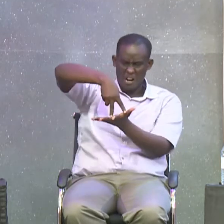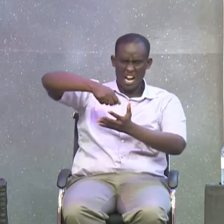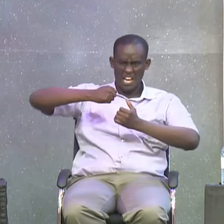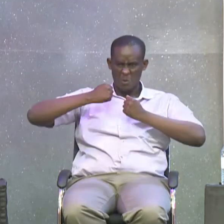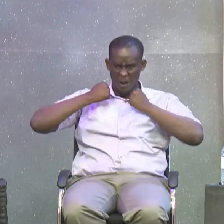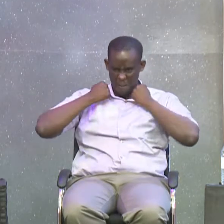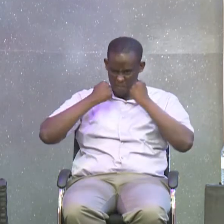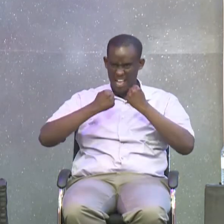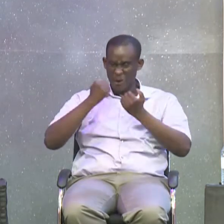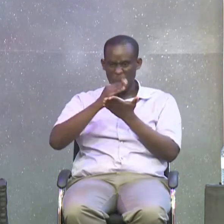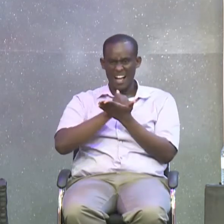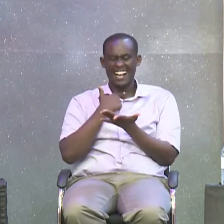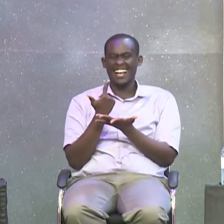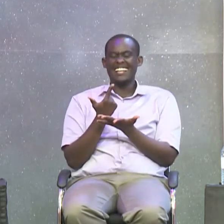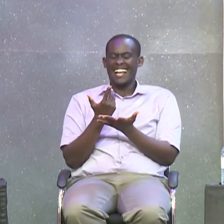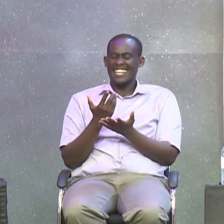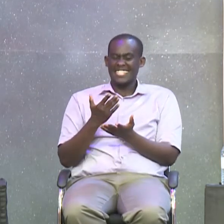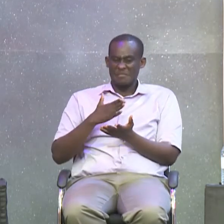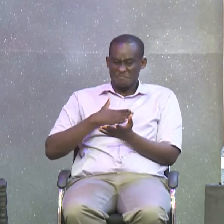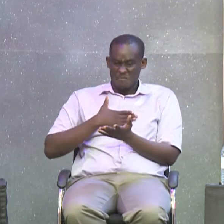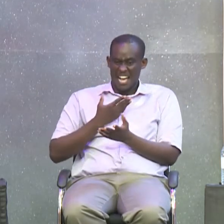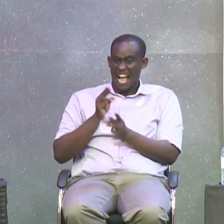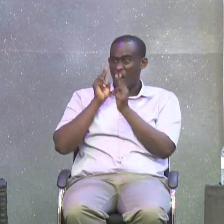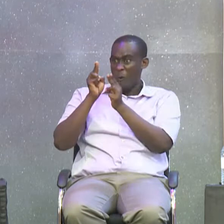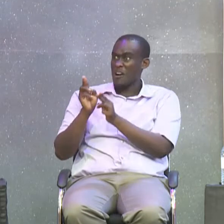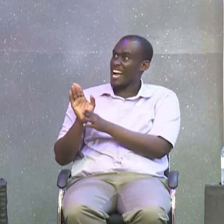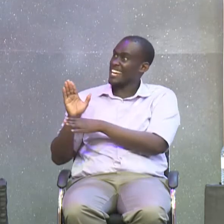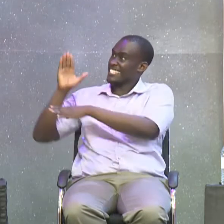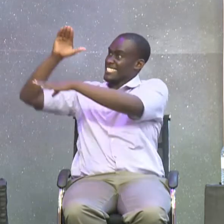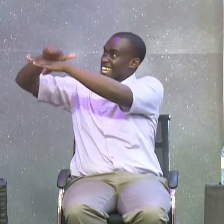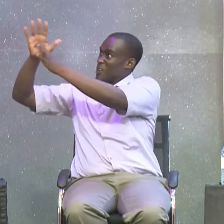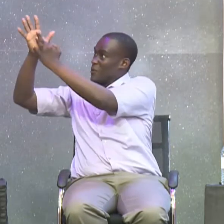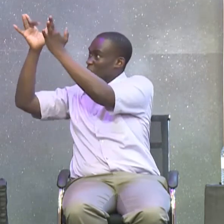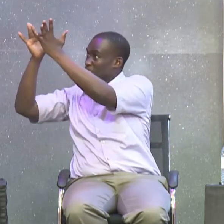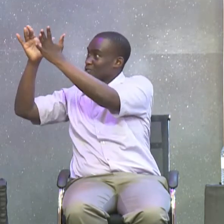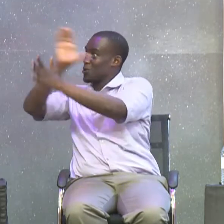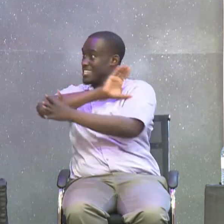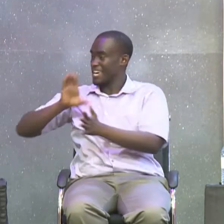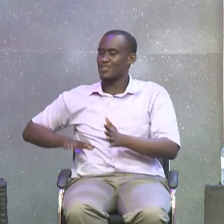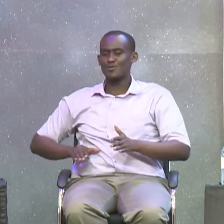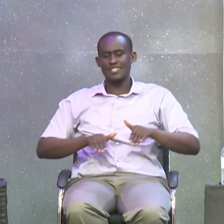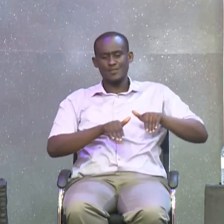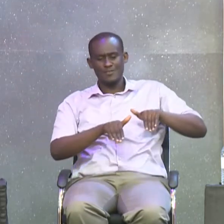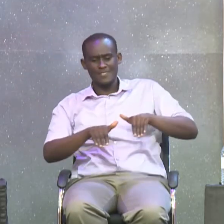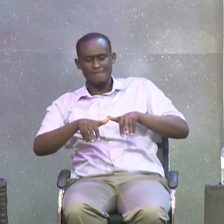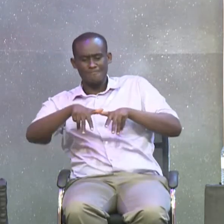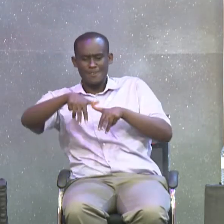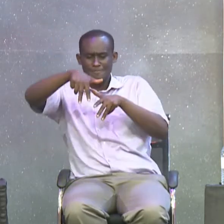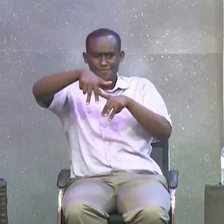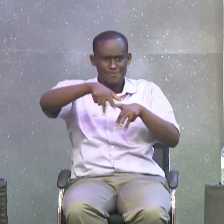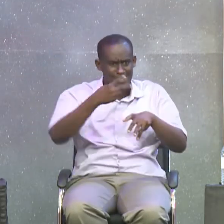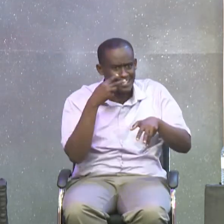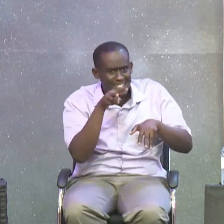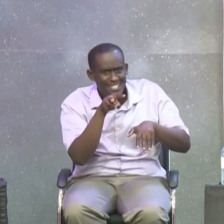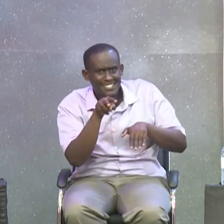amaanyi kubanga nali ntadde essuubi lyange mwani mu Kristo ne tutambula bulungi nga bwe neetegereza